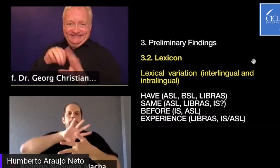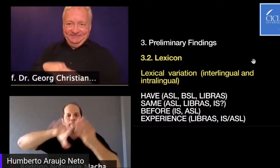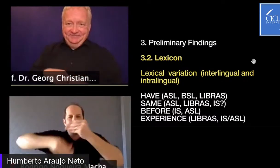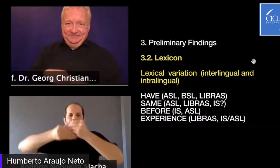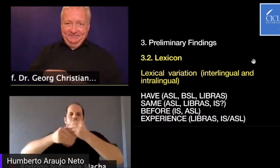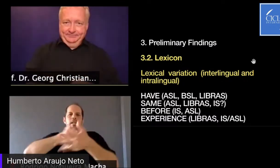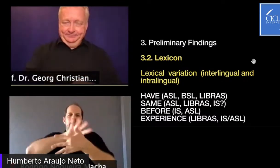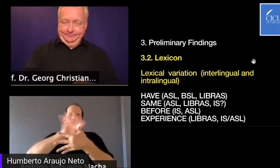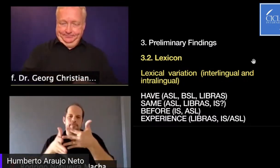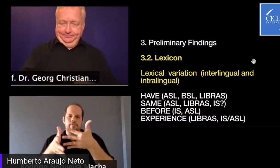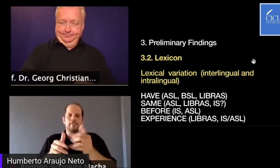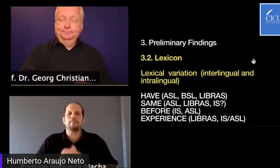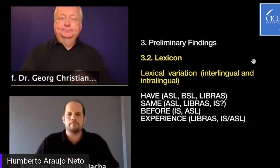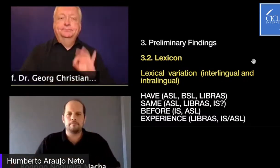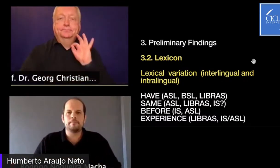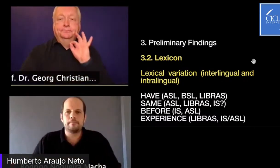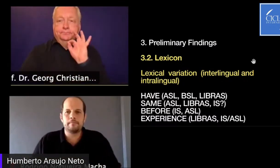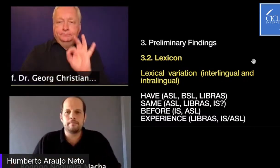E aí,